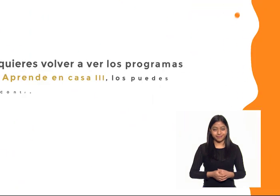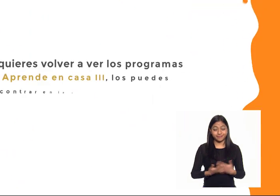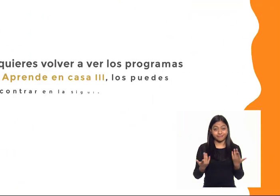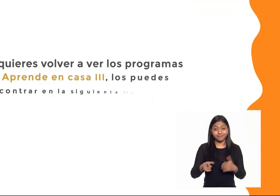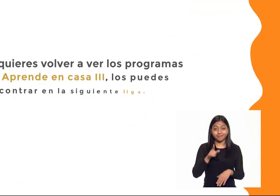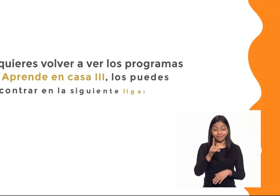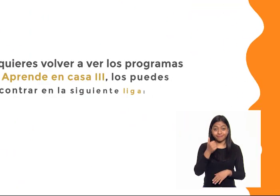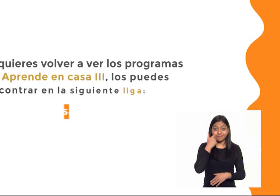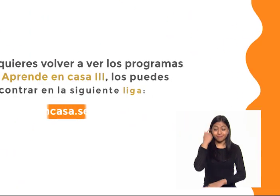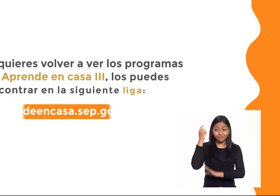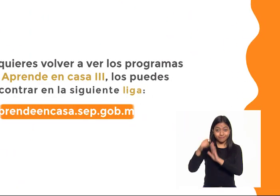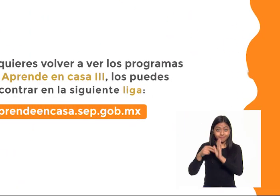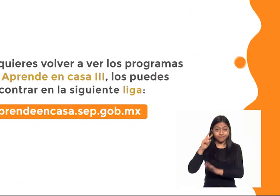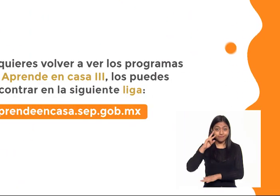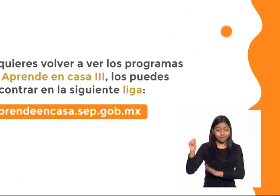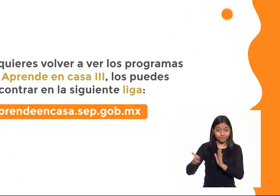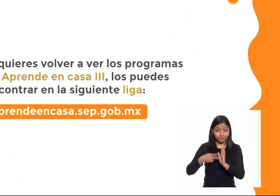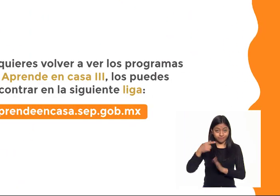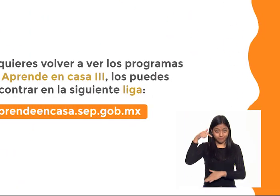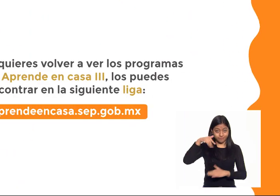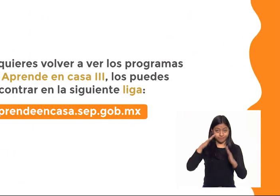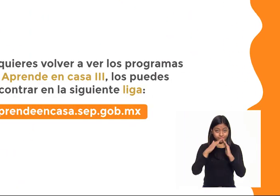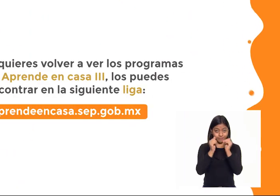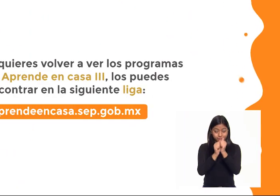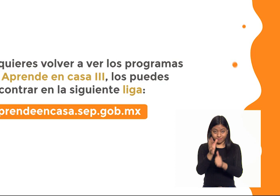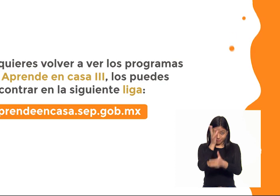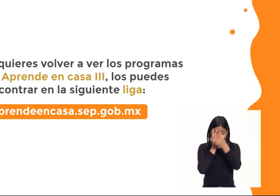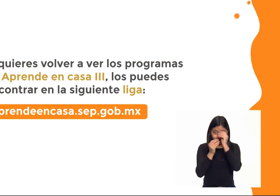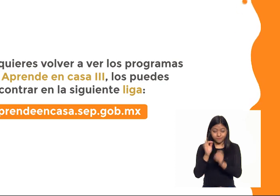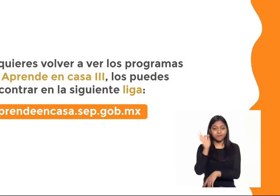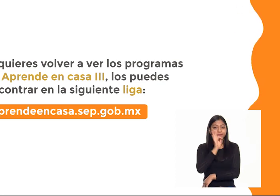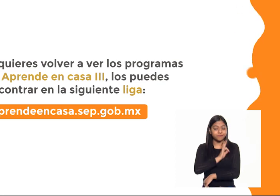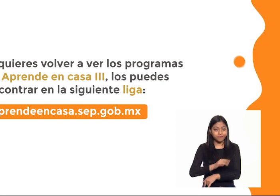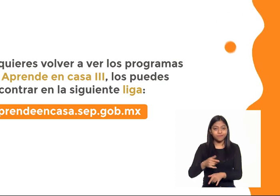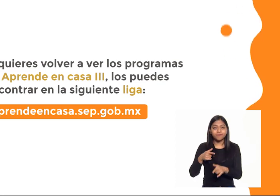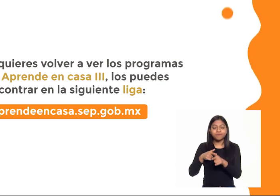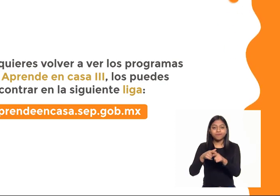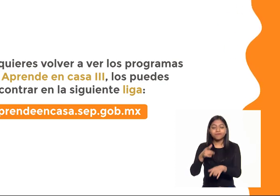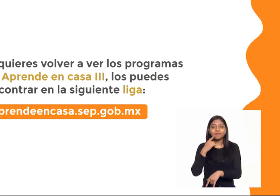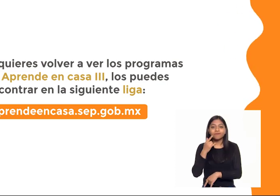Si quieres volver a ver los programas de Aprende en Casa, los puedes encontrar en la